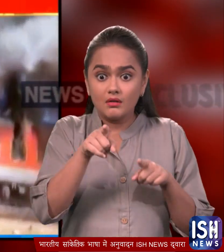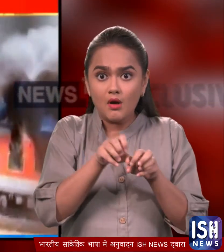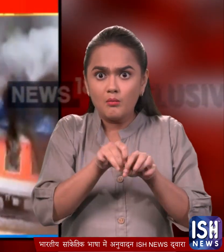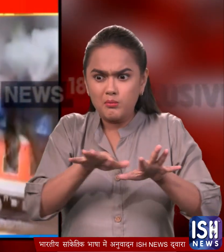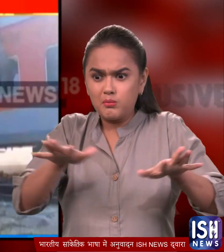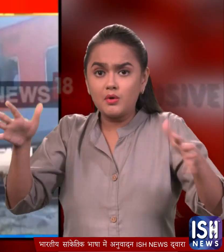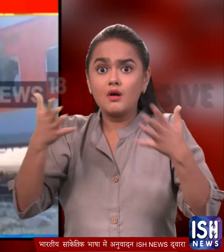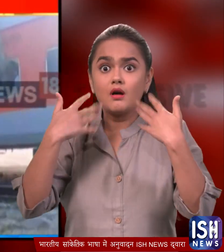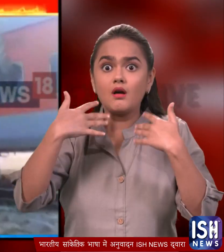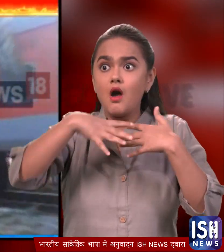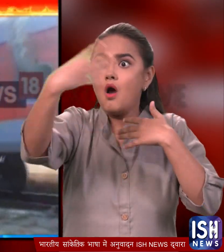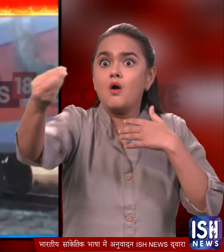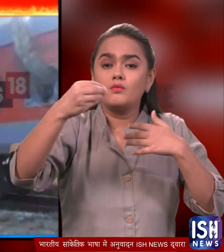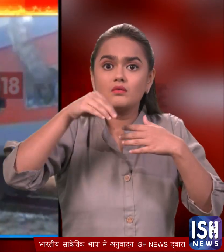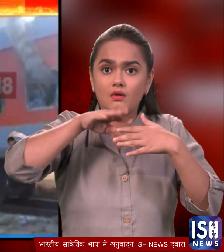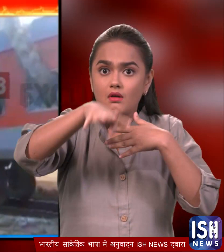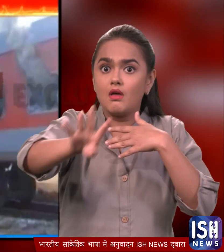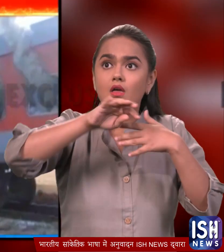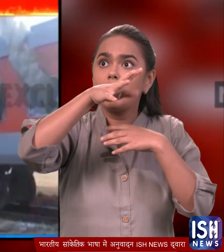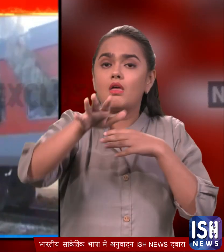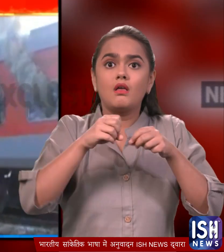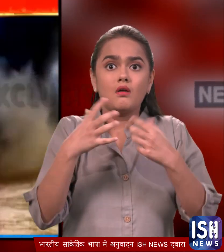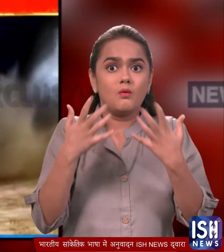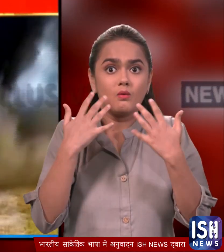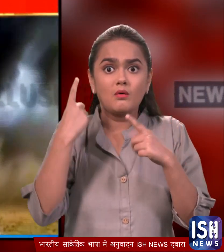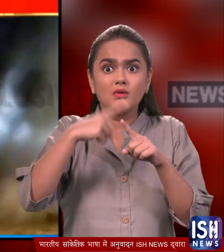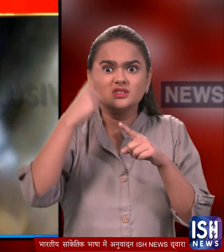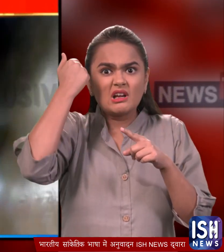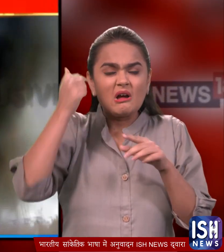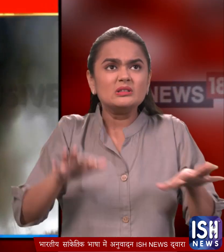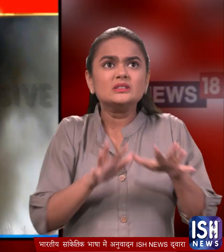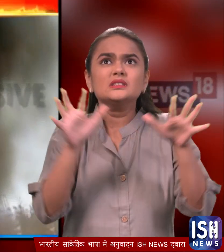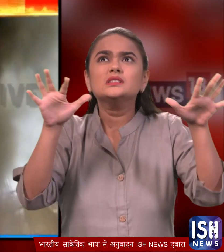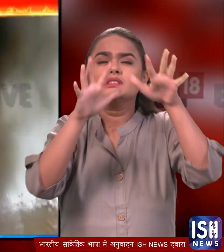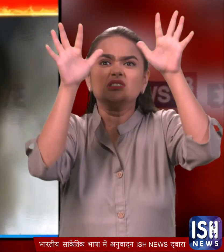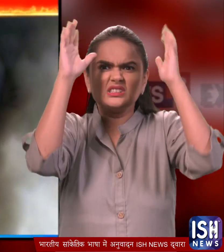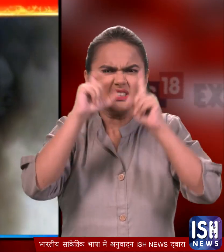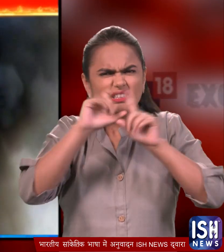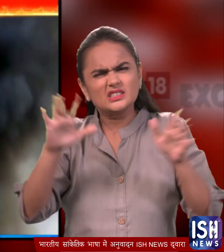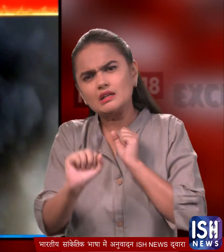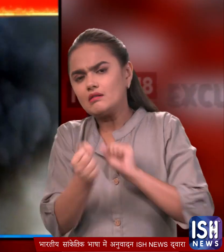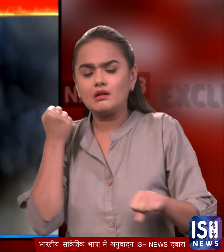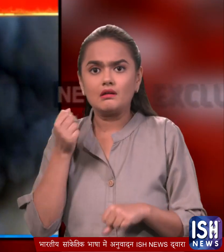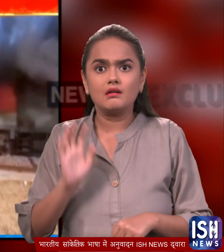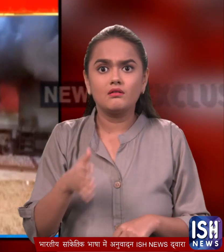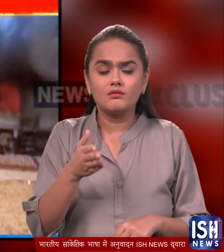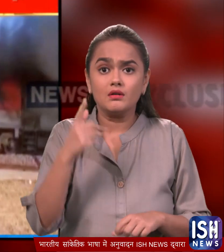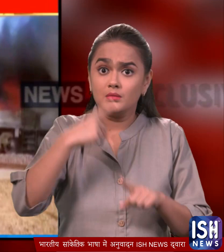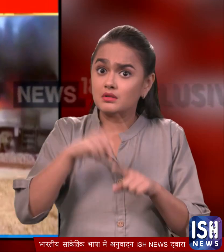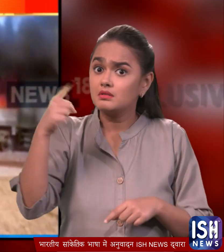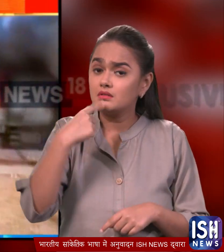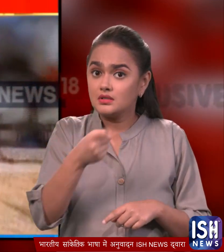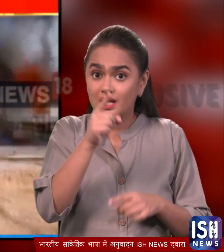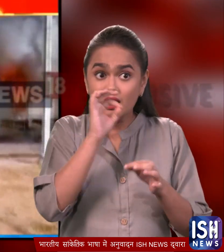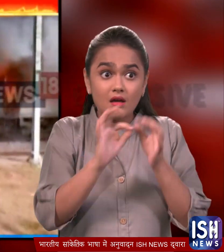ट्रेन के डिब्बों की खिड़कियों से बाहर निकलती दिखी। आग लगने से गहरा धुआं भी निकला जो आसमान की तरफ काफी ऊंचा उठता दिखाई दिया। दावा किया